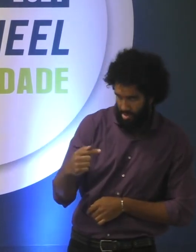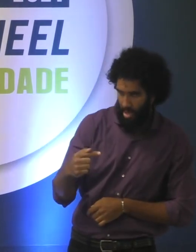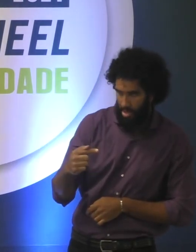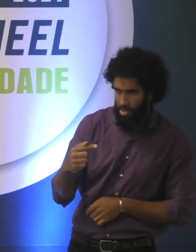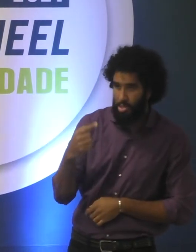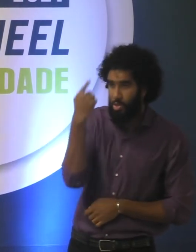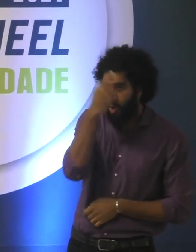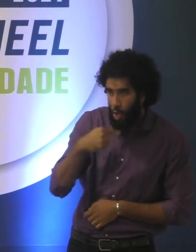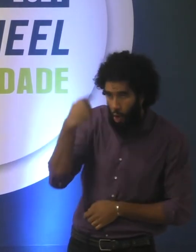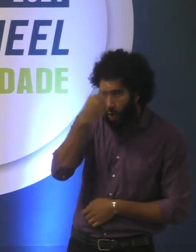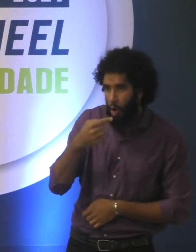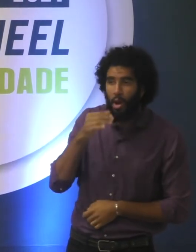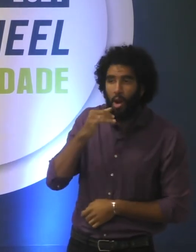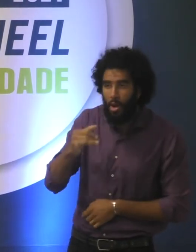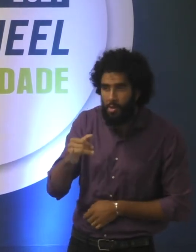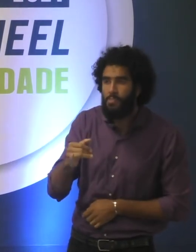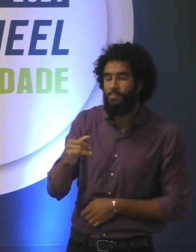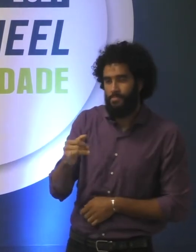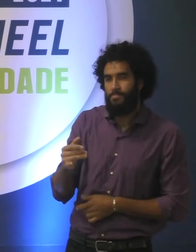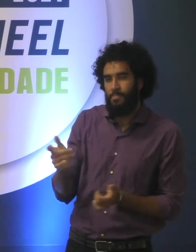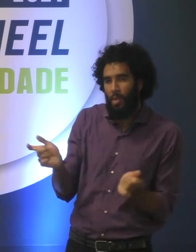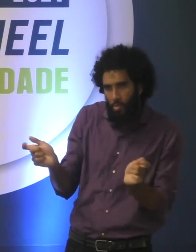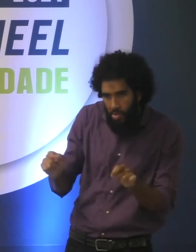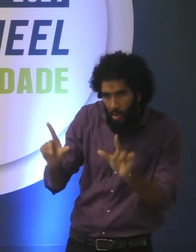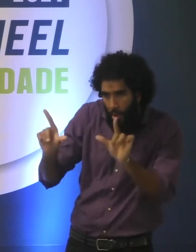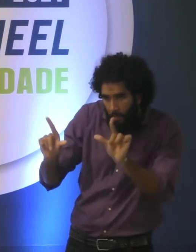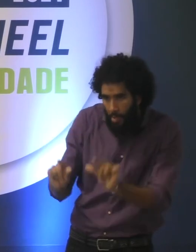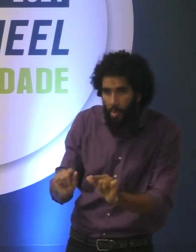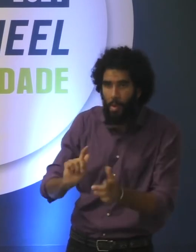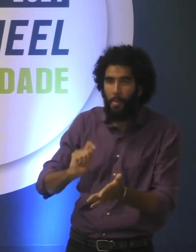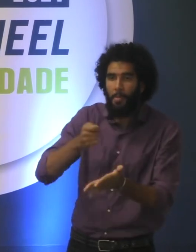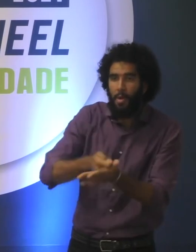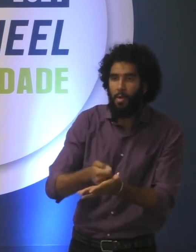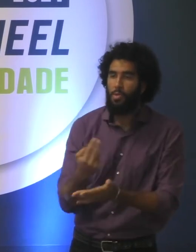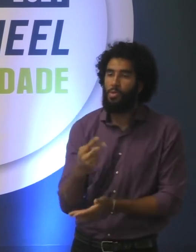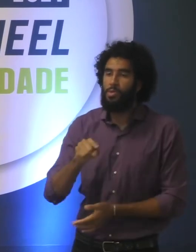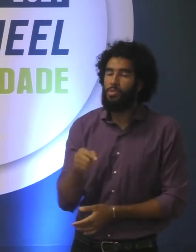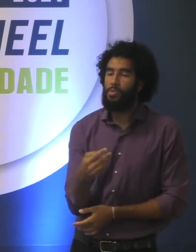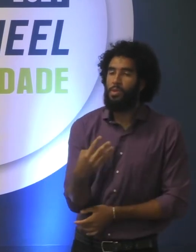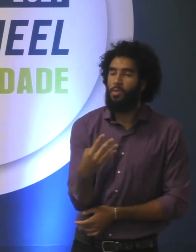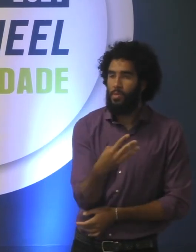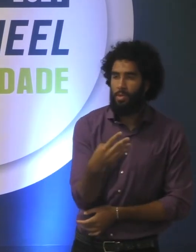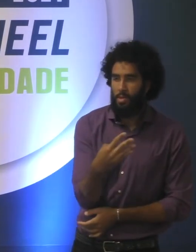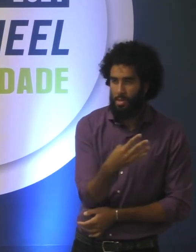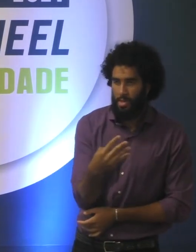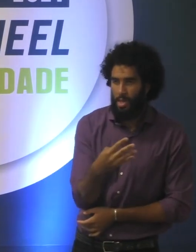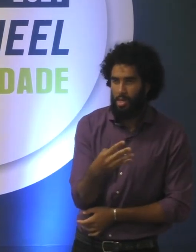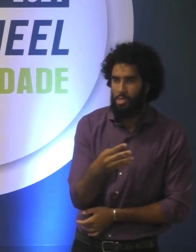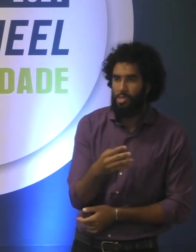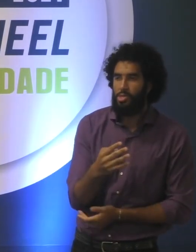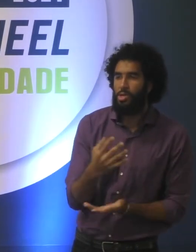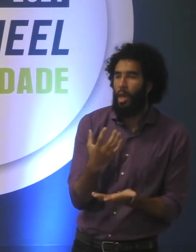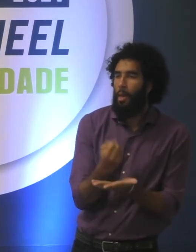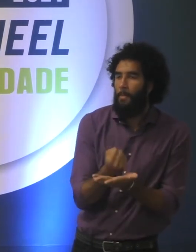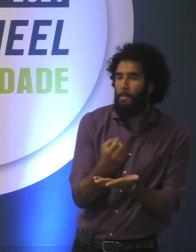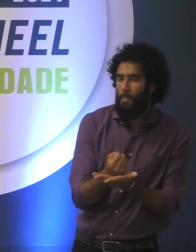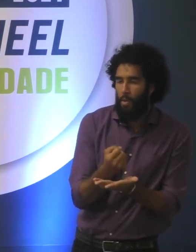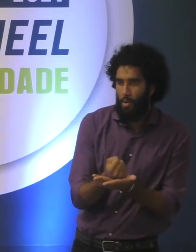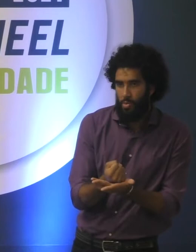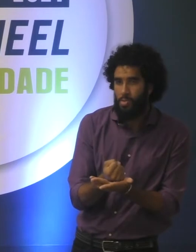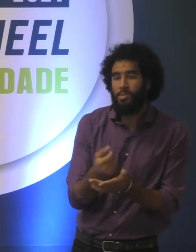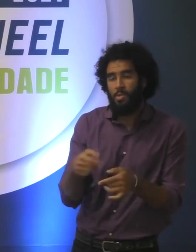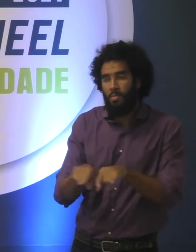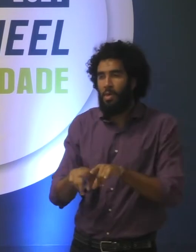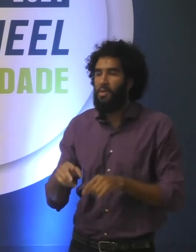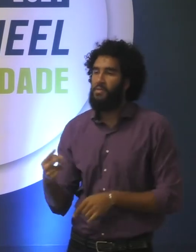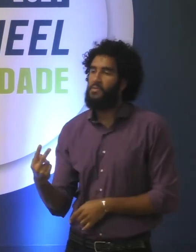no consumo de energia, que resultou num pagamento de 2,43 bilhões de bônus a cerca de 27